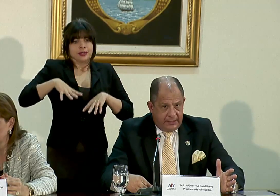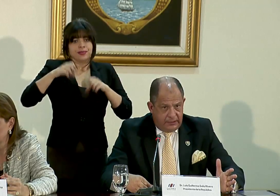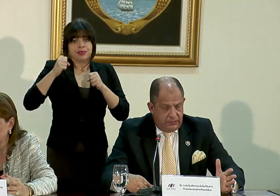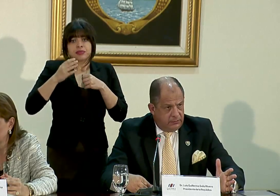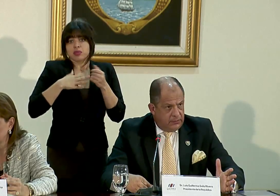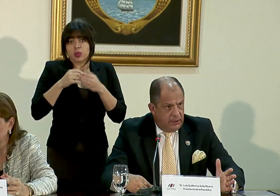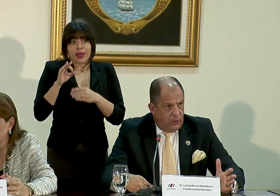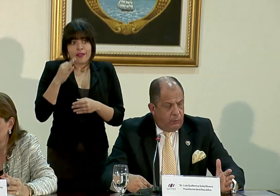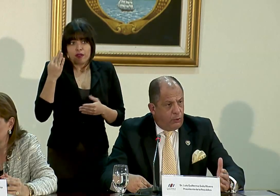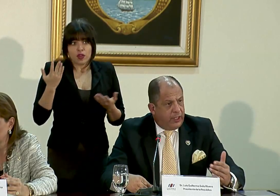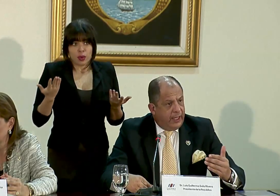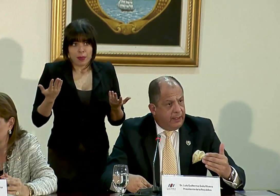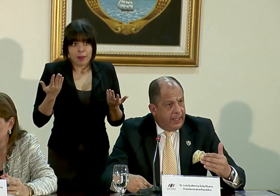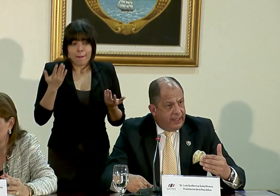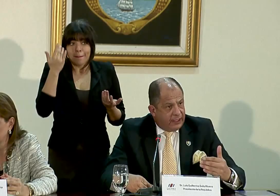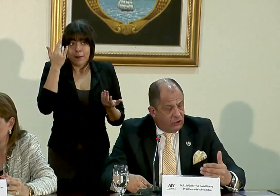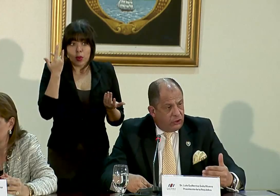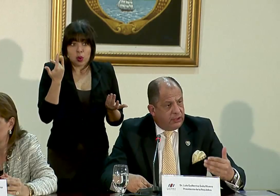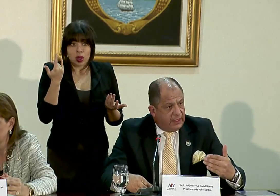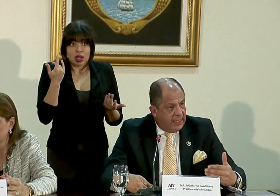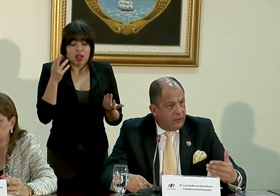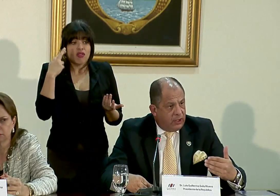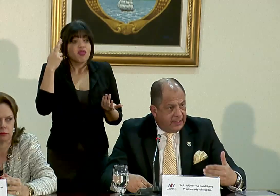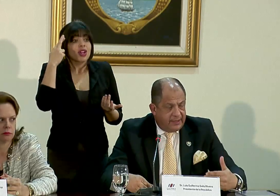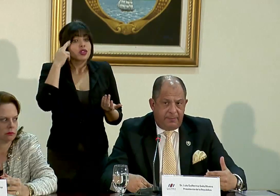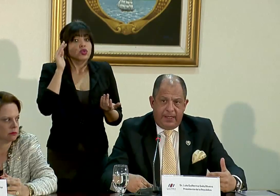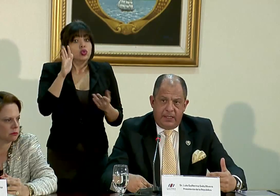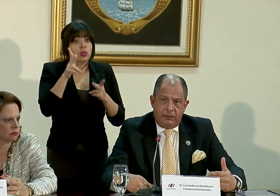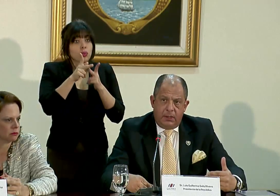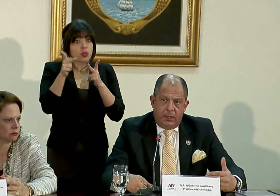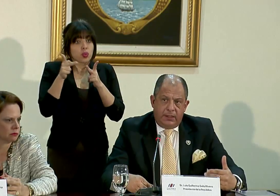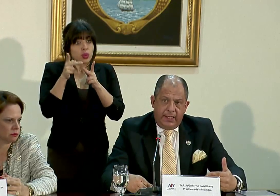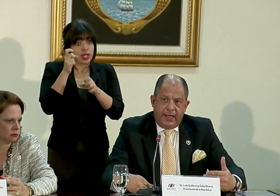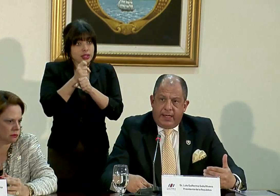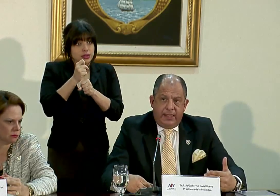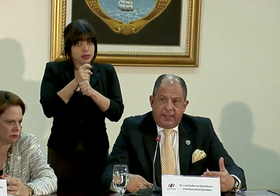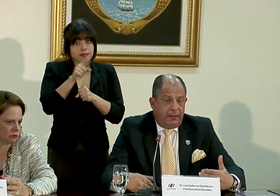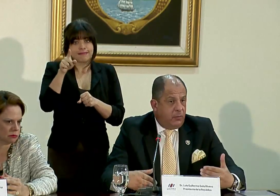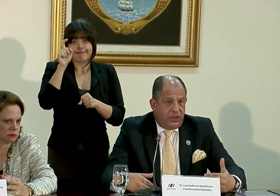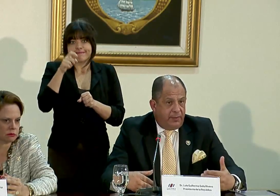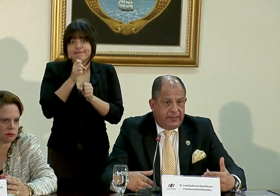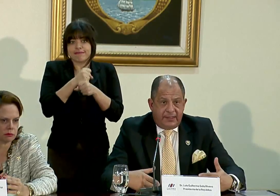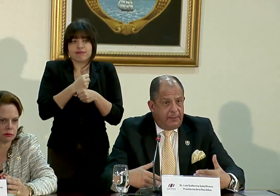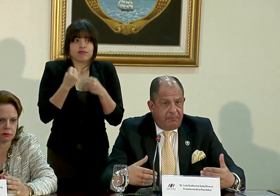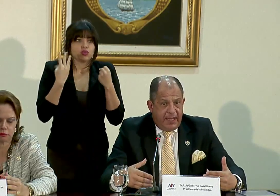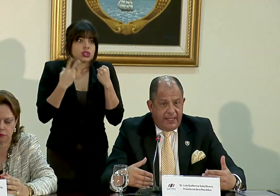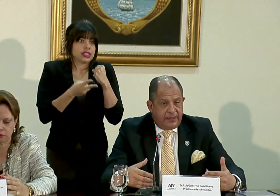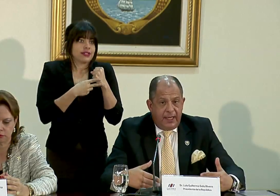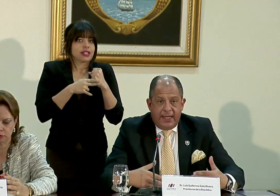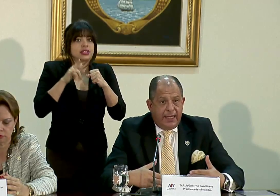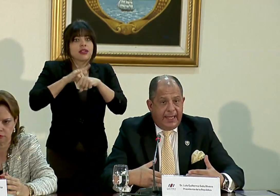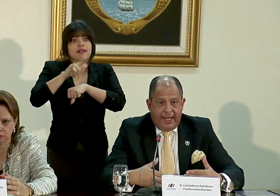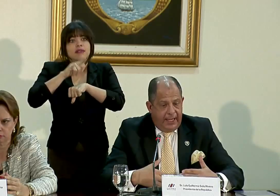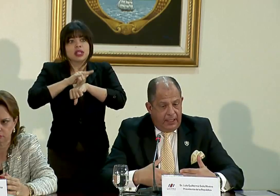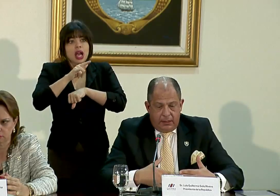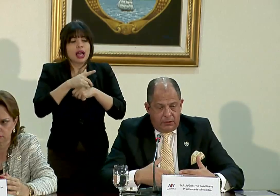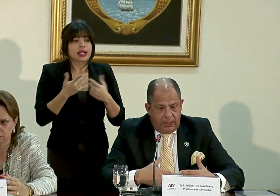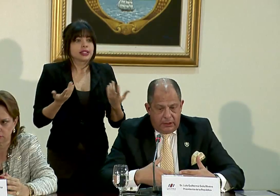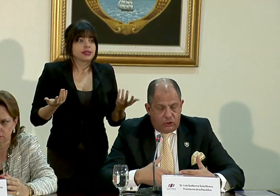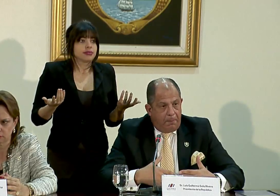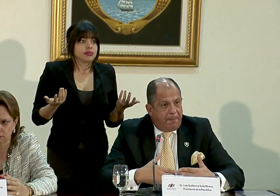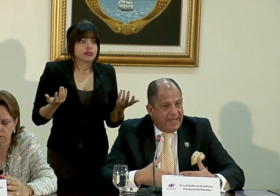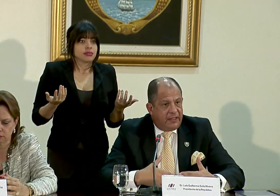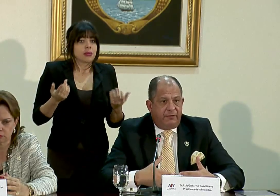todas maneras, porque en razón del cargo que desempeñan tienen que realizar muchas veces viajes que